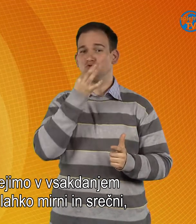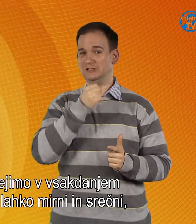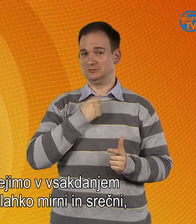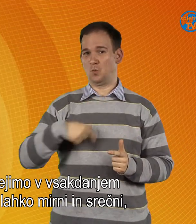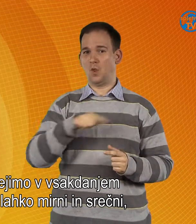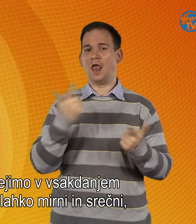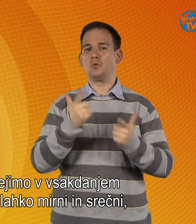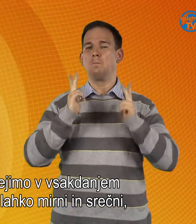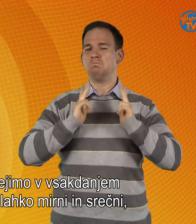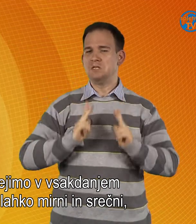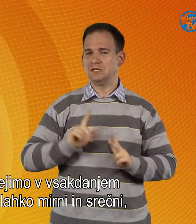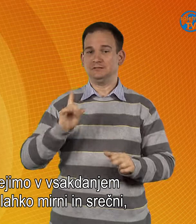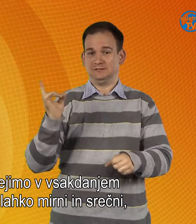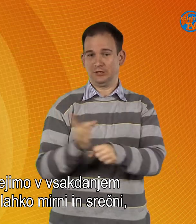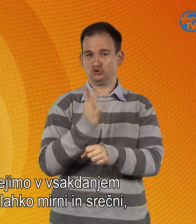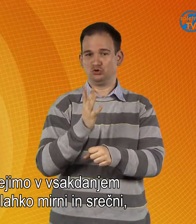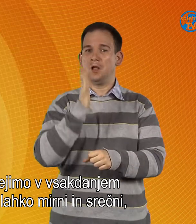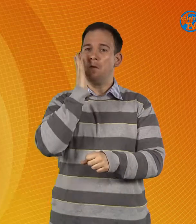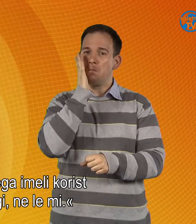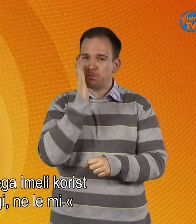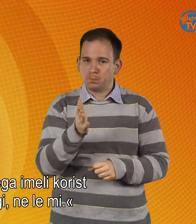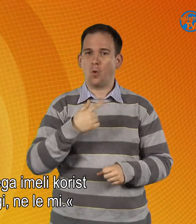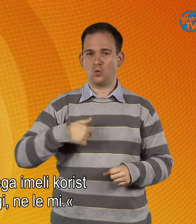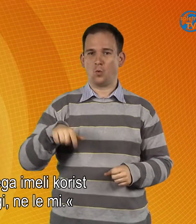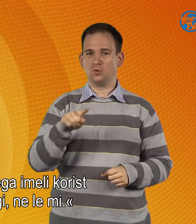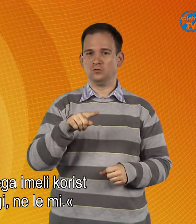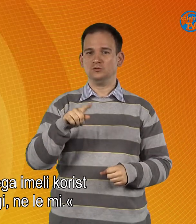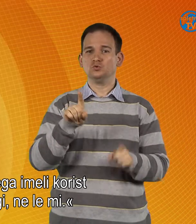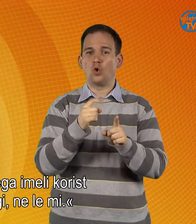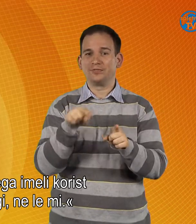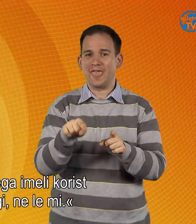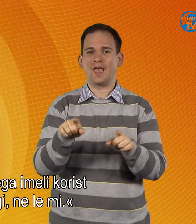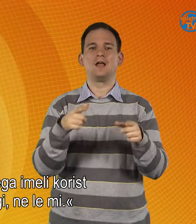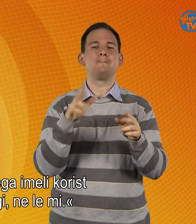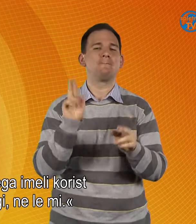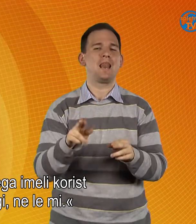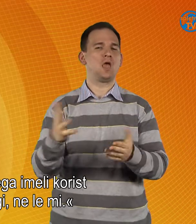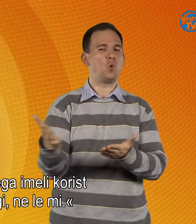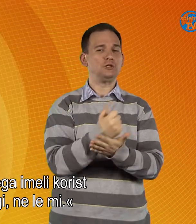lahko sami mirni in srečni, bodo od tega imeli korist tudi drugi, ne le mi."